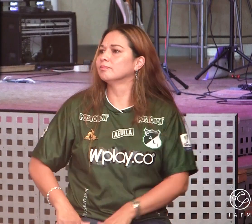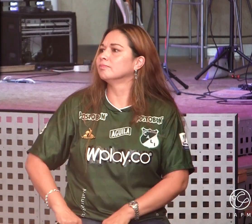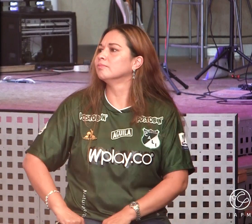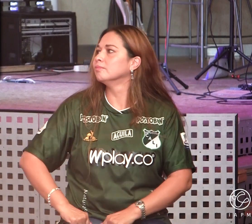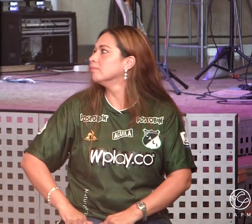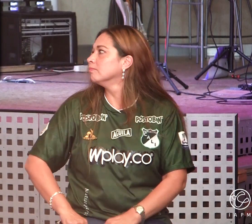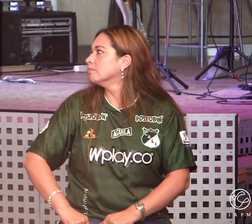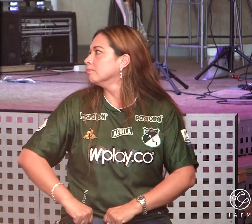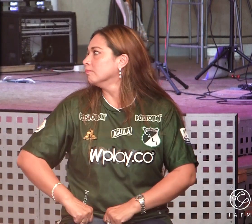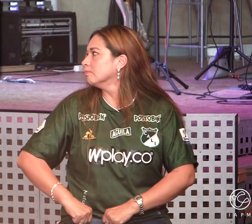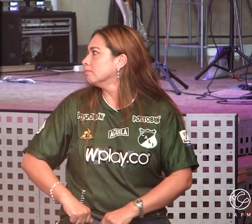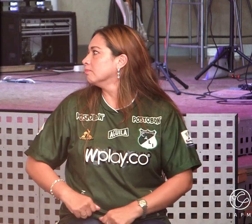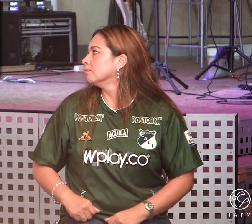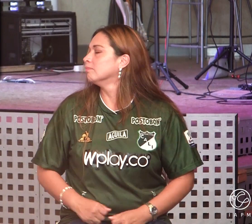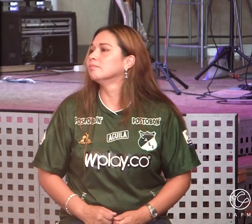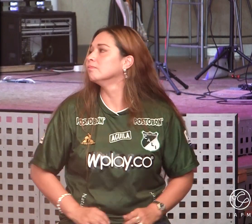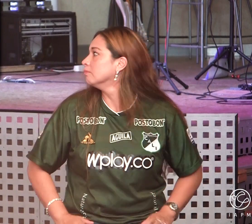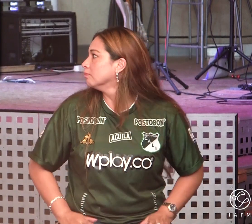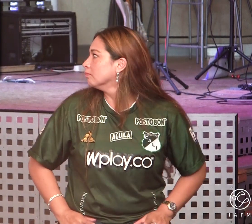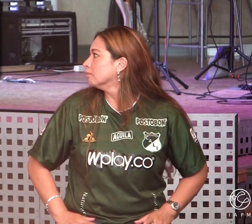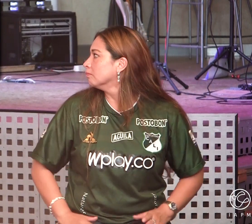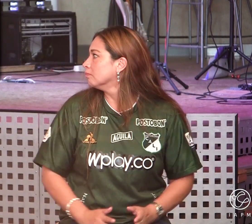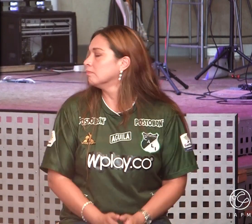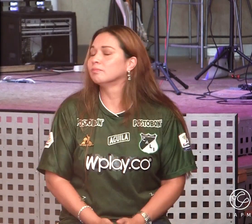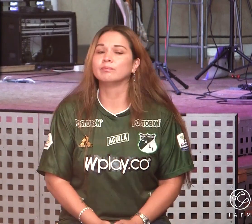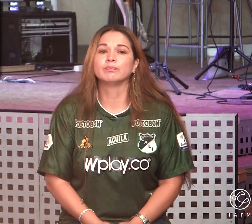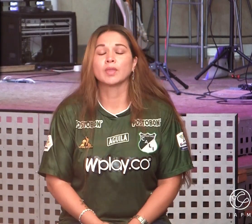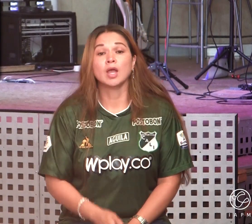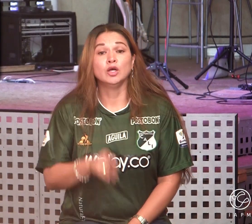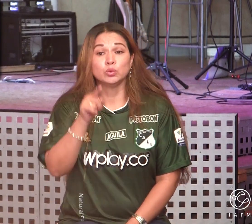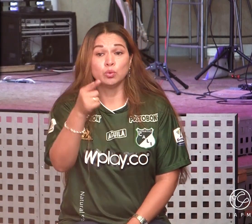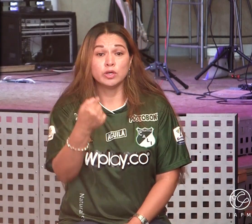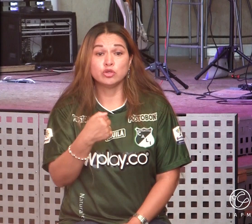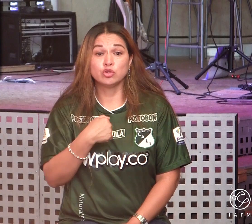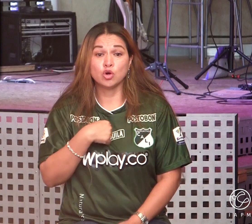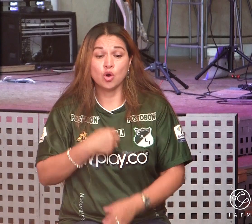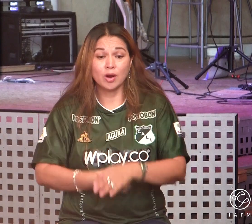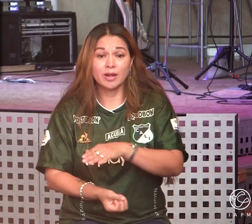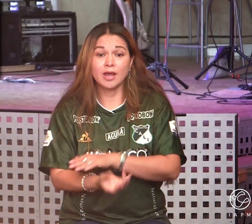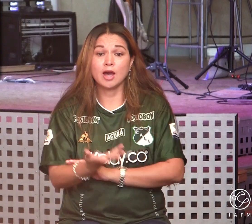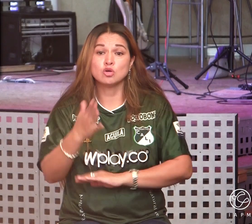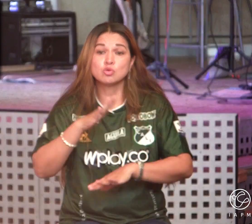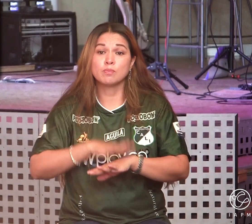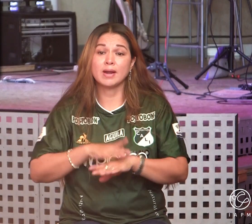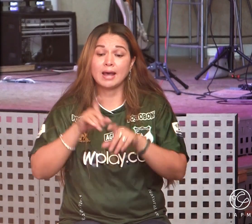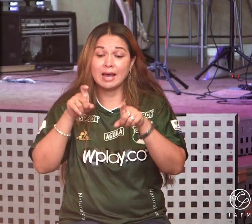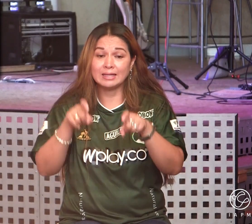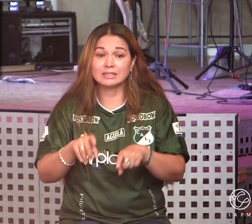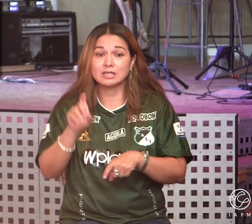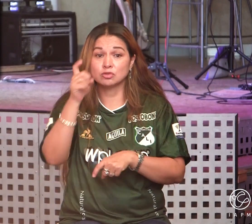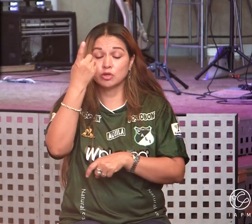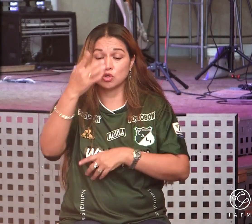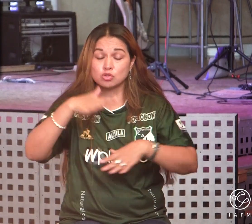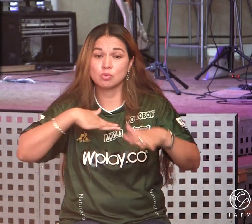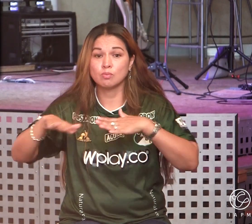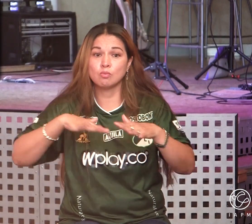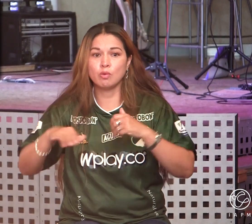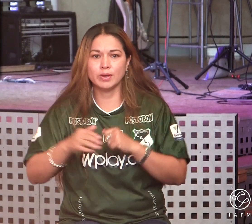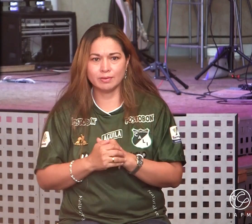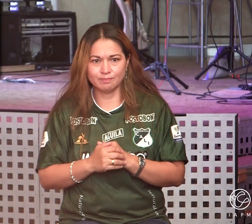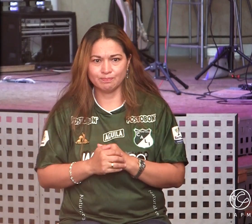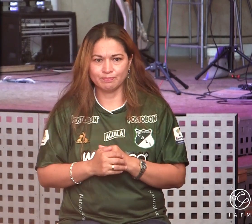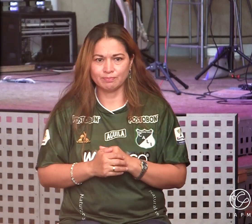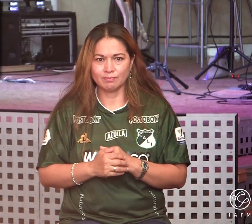quiero dejarte, quisiera de pronto expresar algunas cosas más de esto. Tú y yo fuimos hechos para movernos en el descanso de Dios, una dimensión distinta,